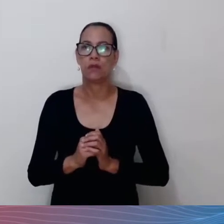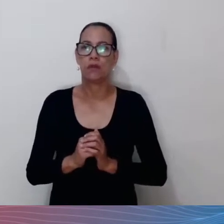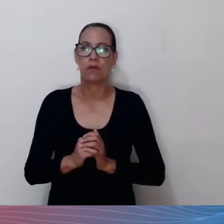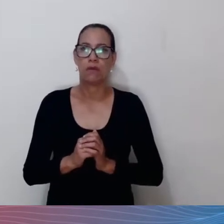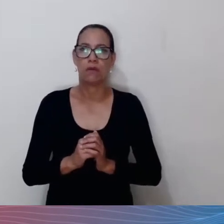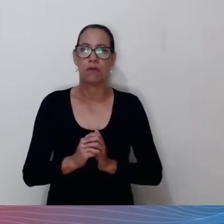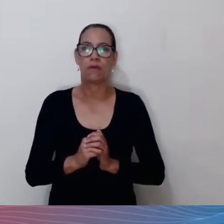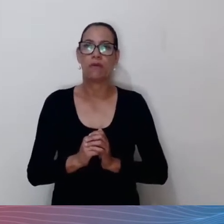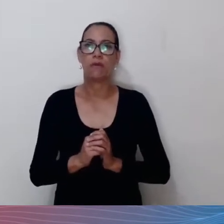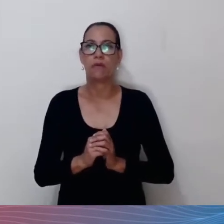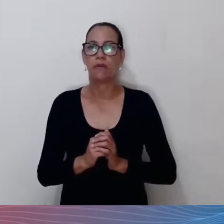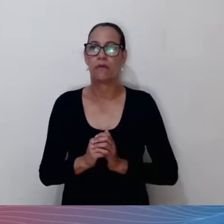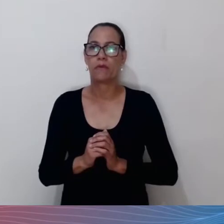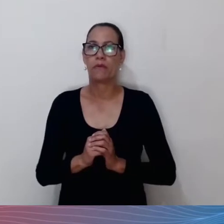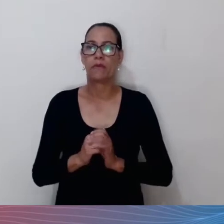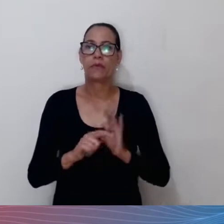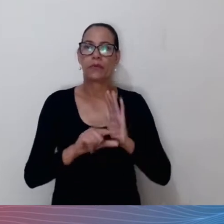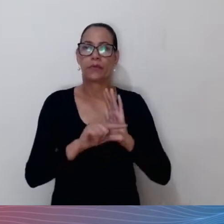Versículo